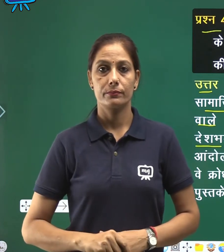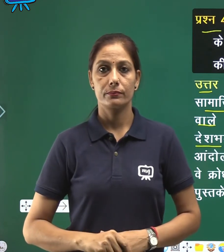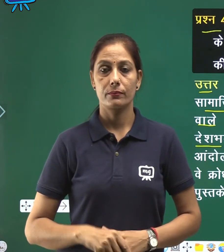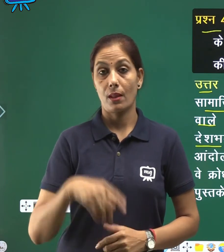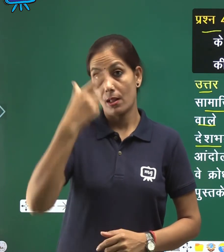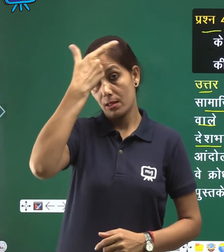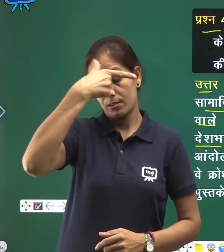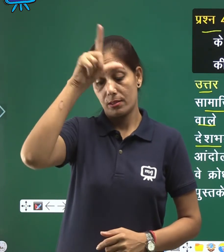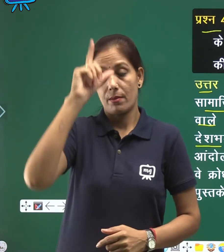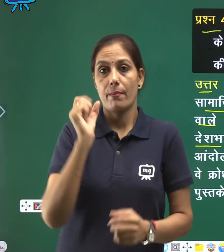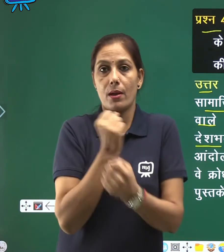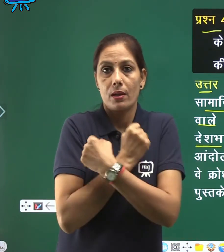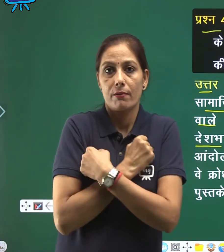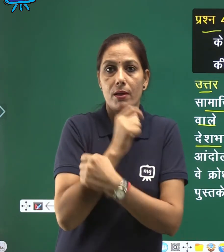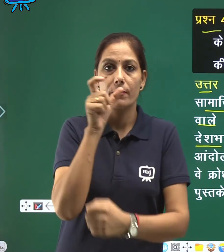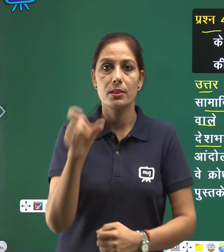देशभक्त थे